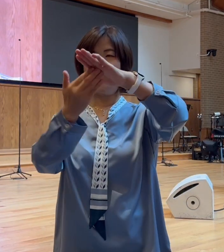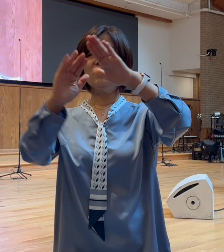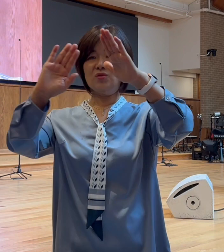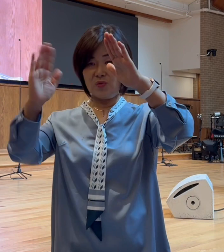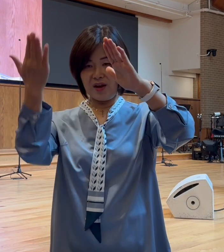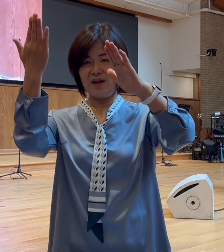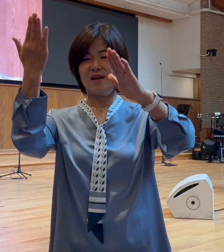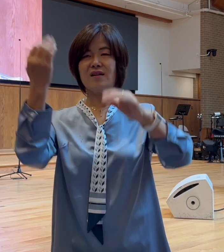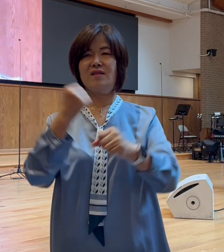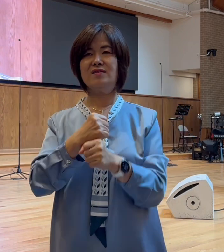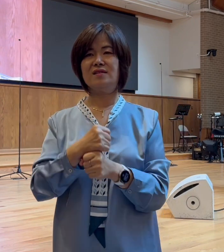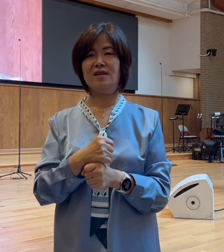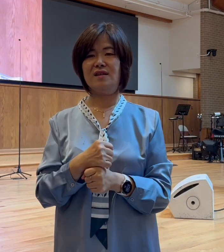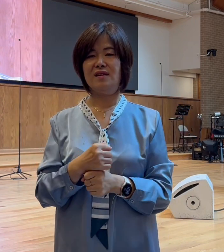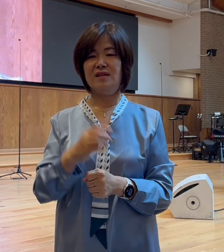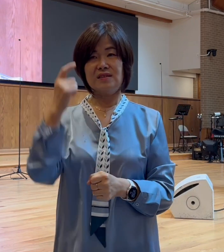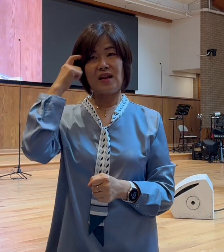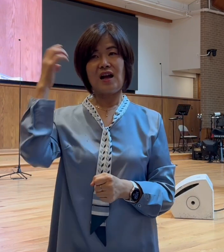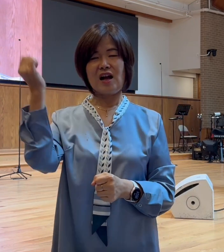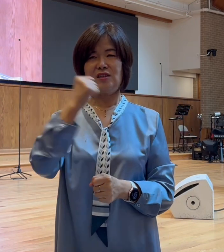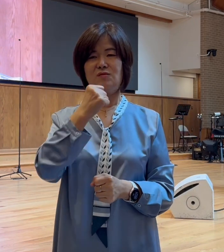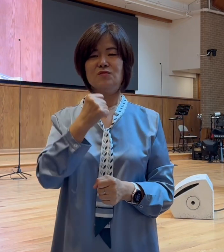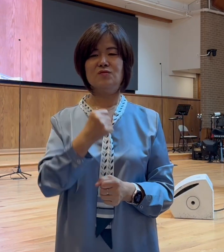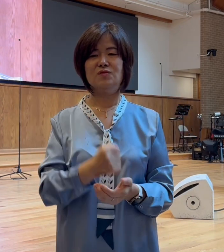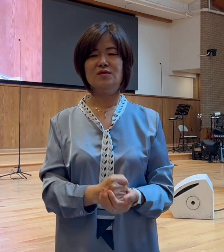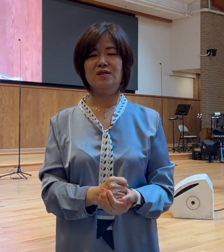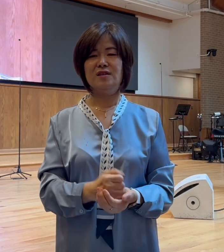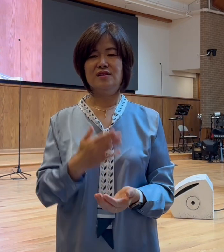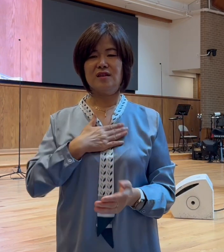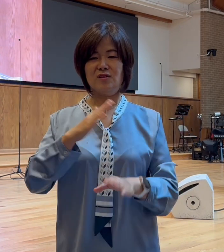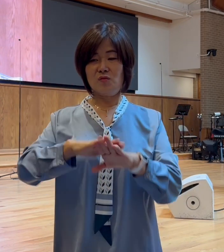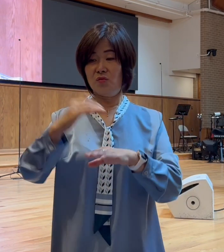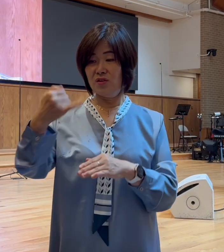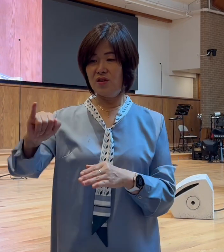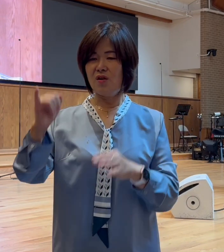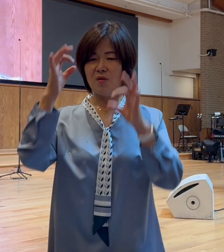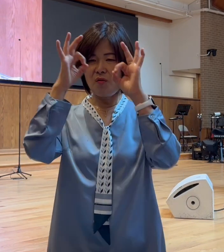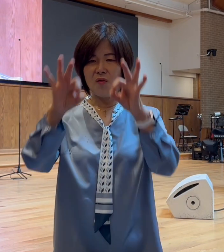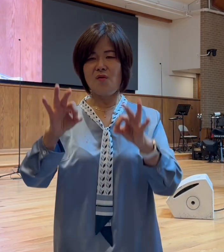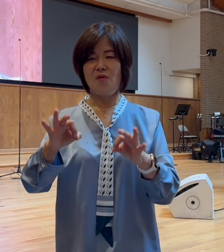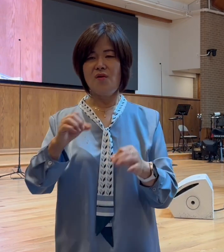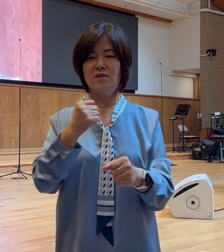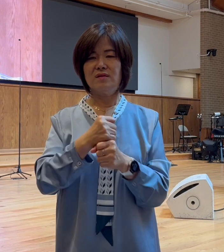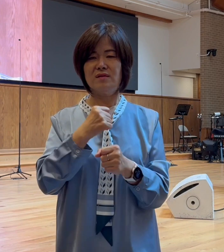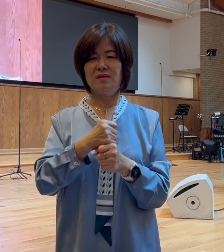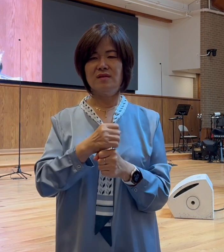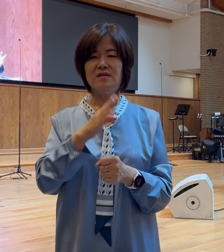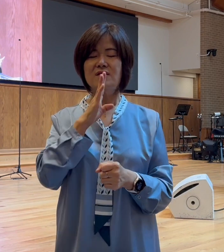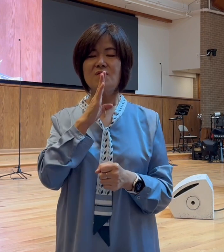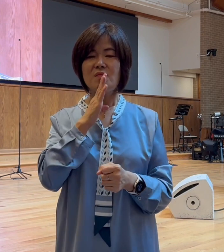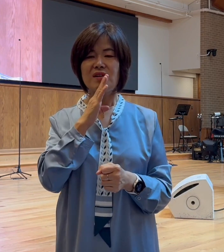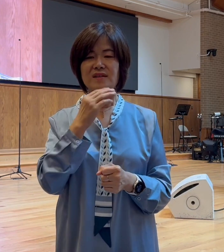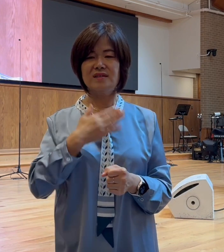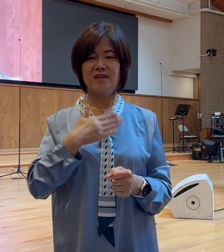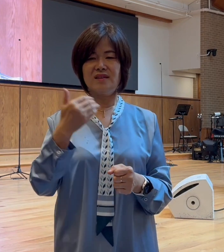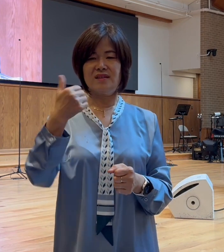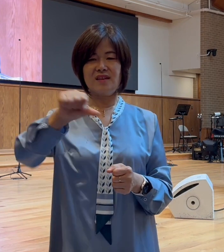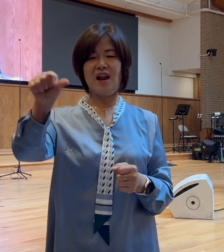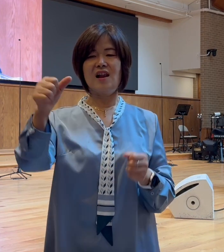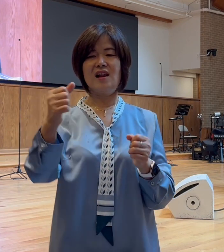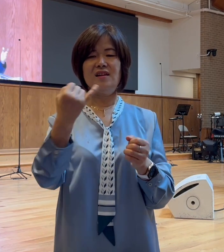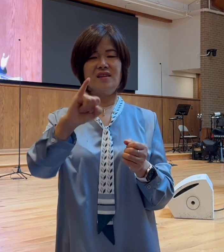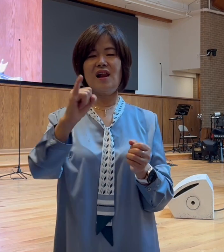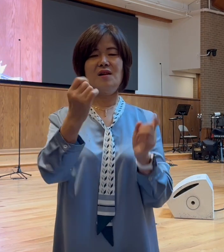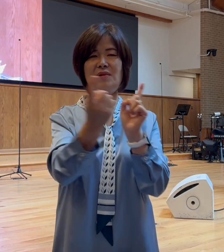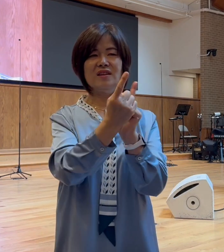것이다. 그런 제 생각을 가지고요, 제 손녀를 보려고 제 딸내미가 밥 사준다고 그래도 서초동에 사는데 밥 사준다 해서